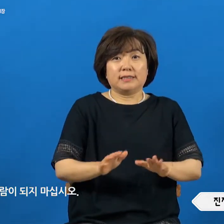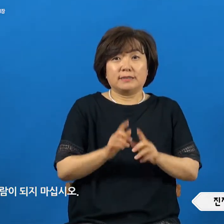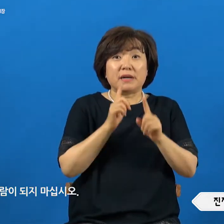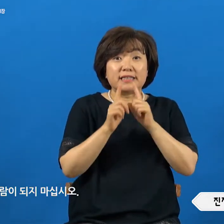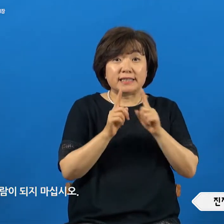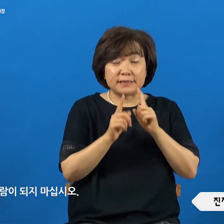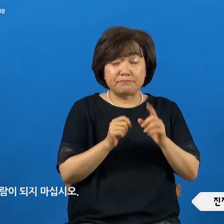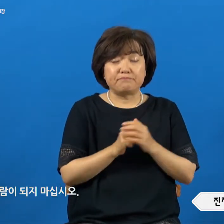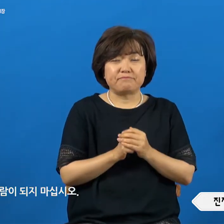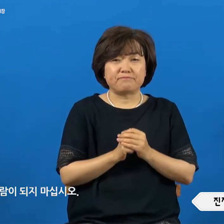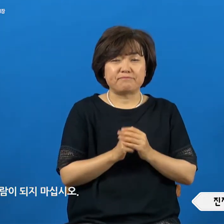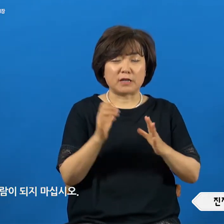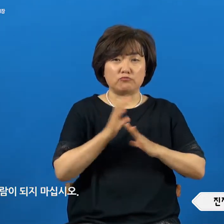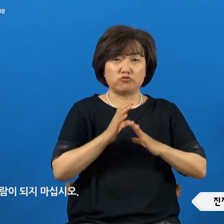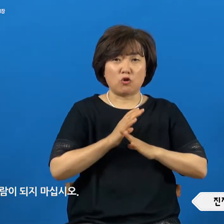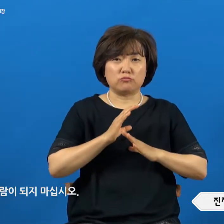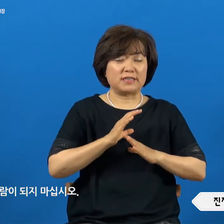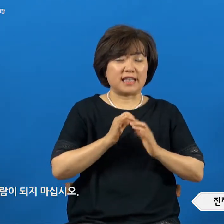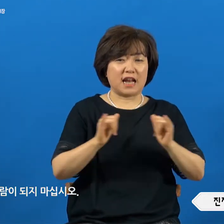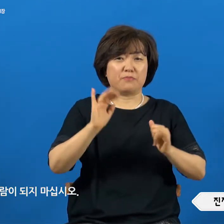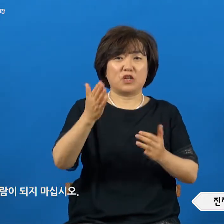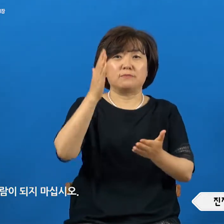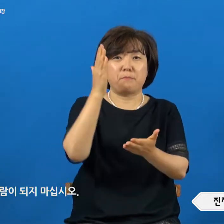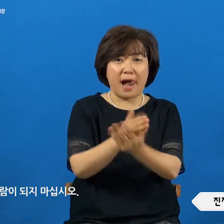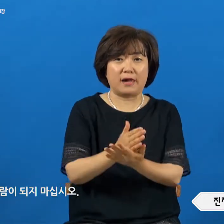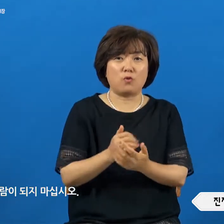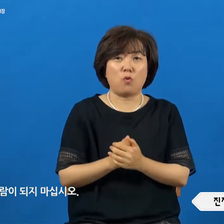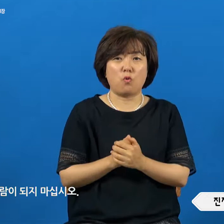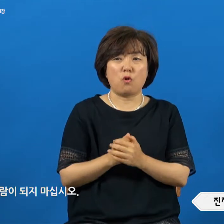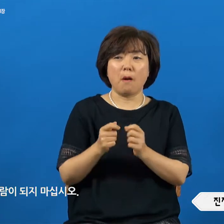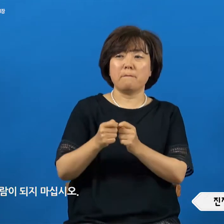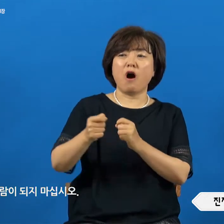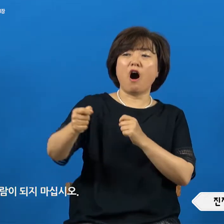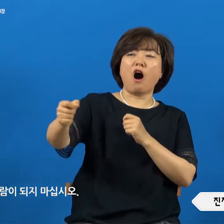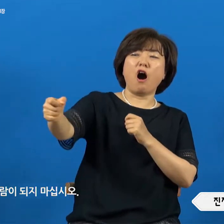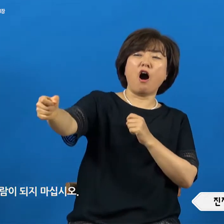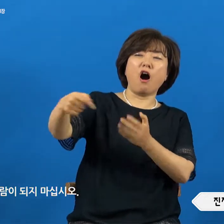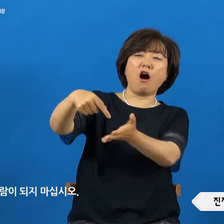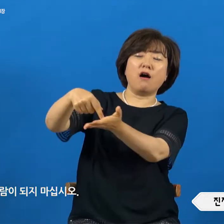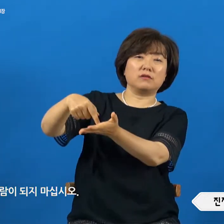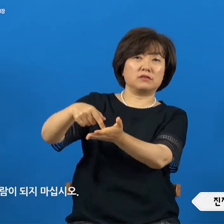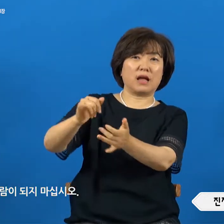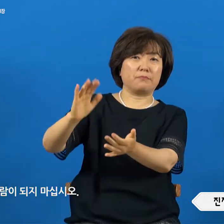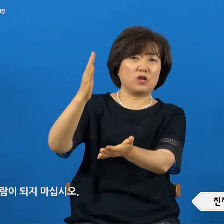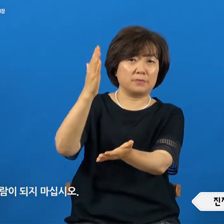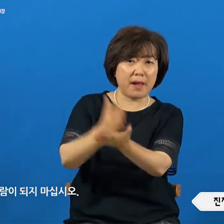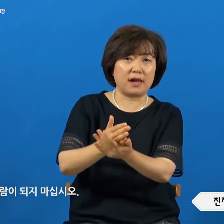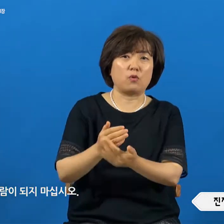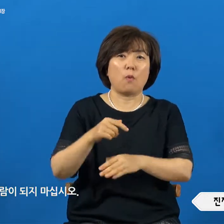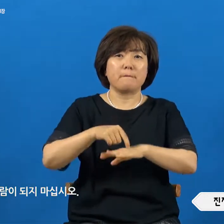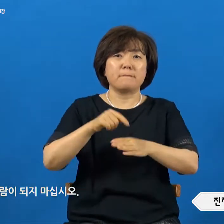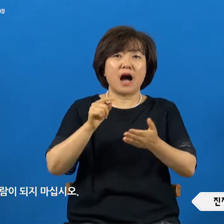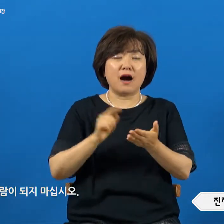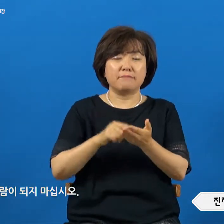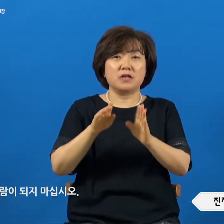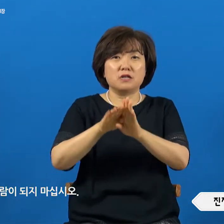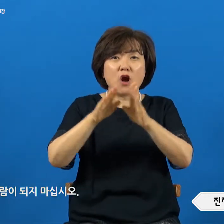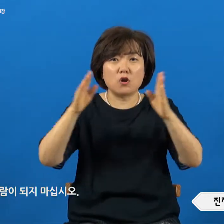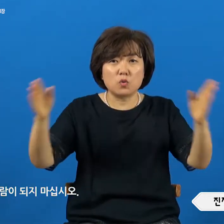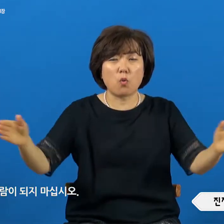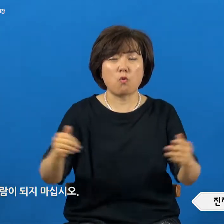말씀합니다. 무서운 사람이 되지 말고 먼 당신이 되지 말고 마음을 열고